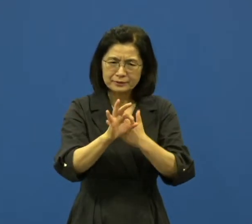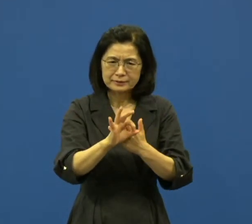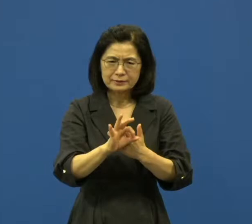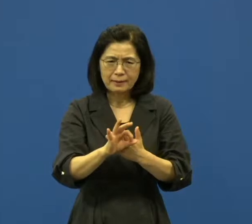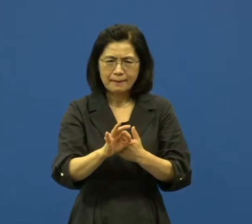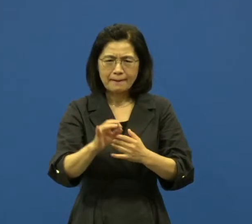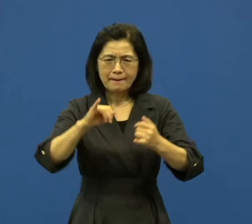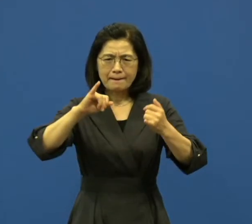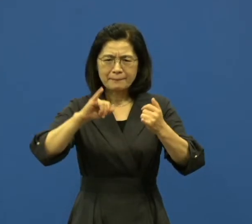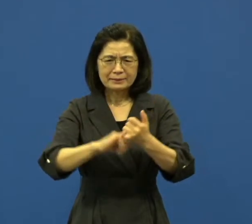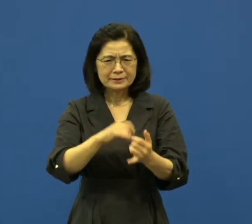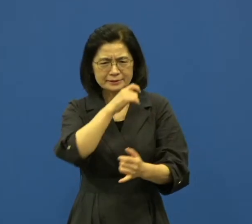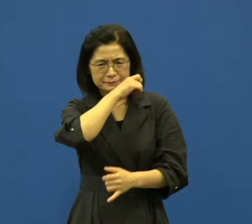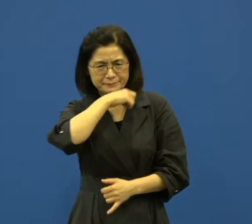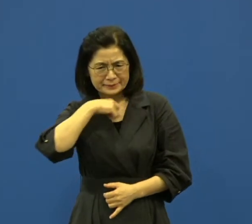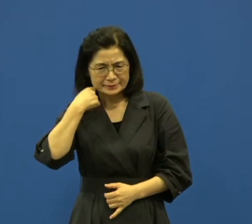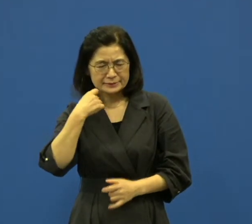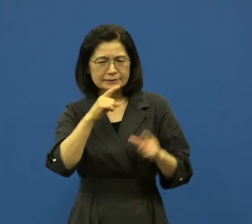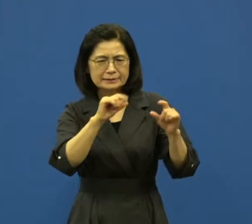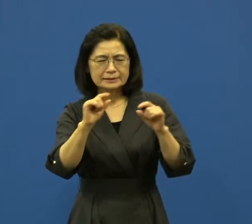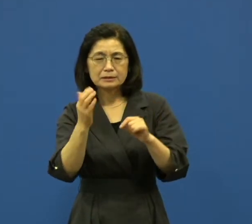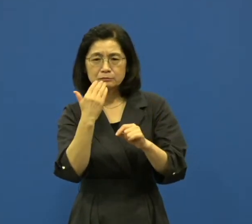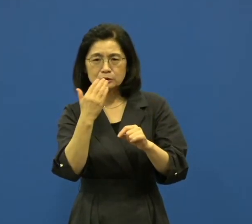믿음이 가기 때문에 단골이 된 거죠.